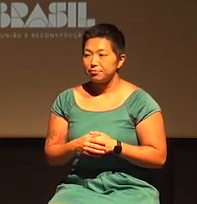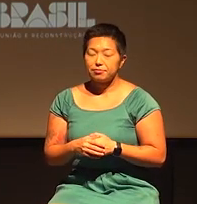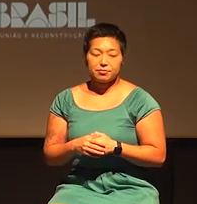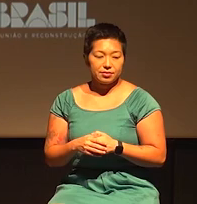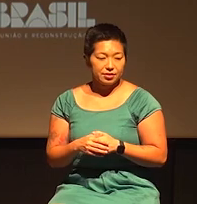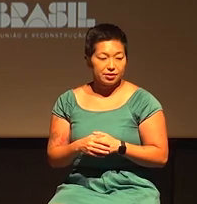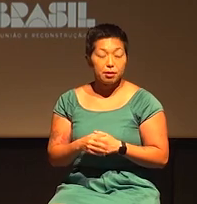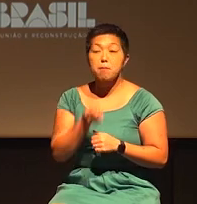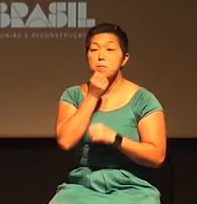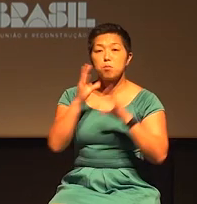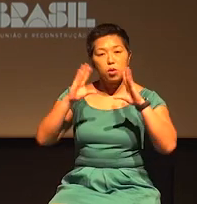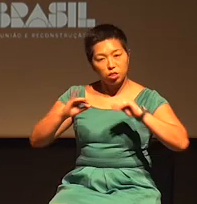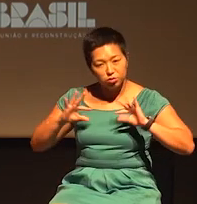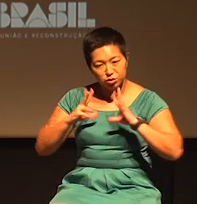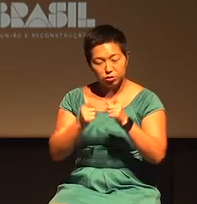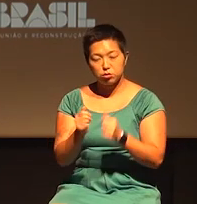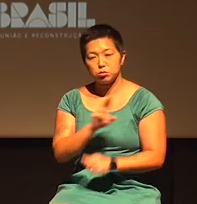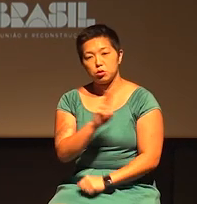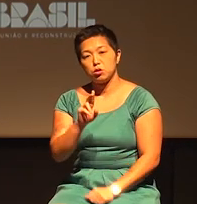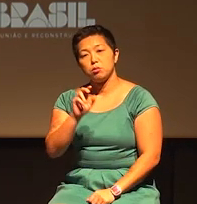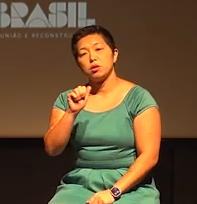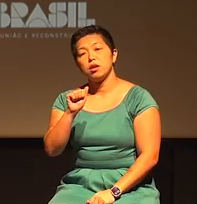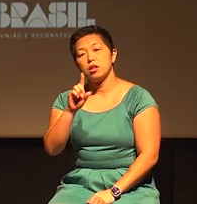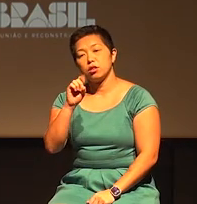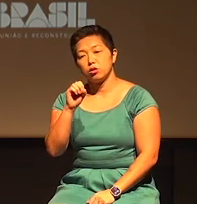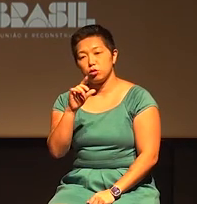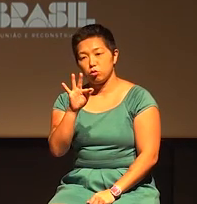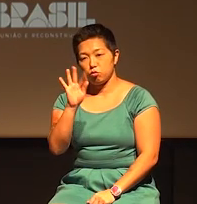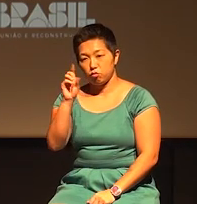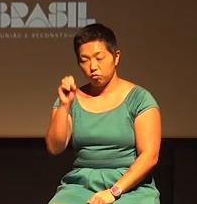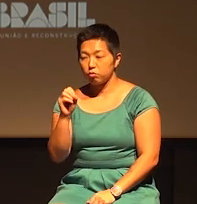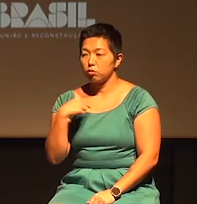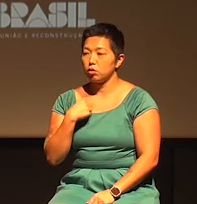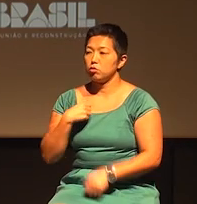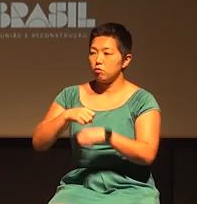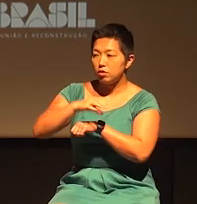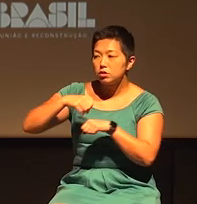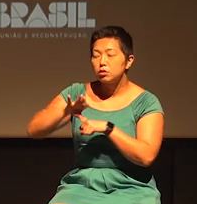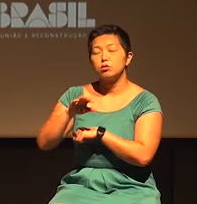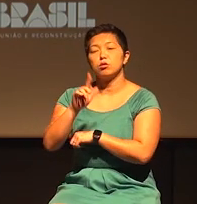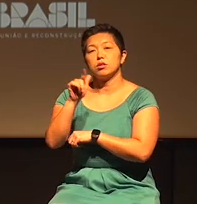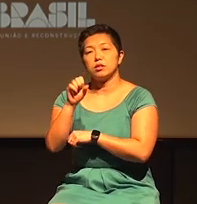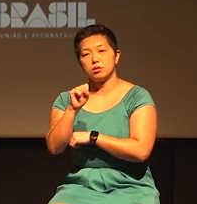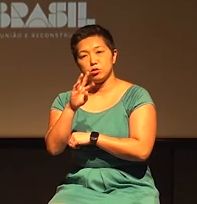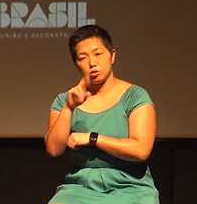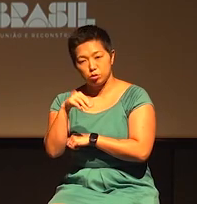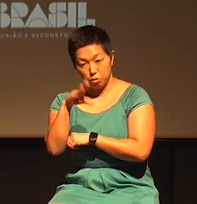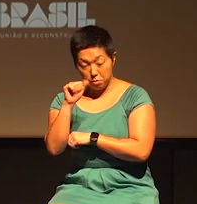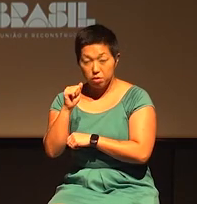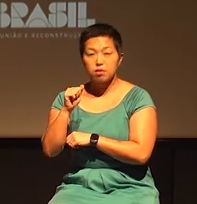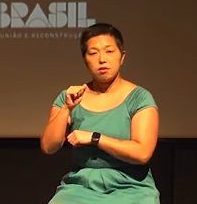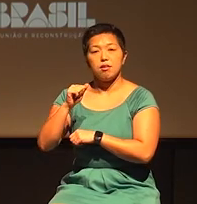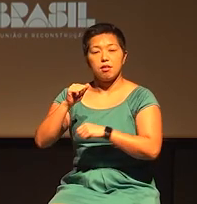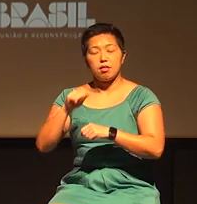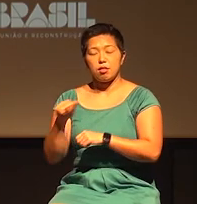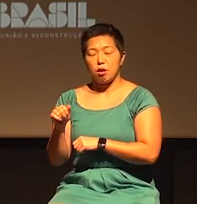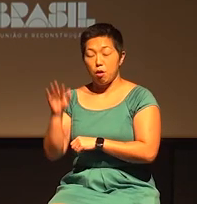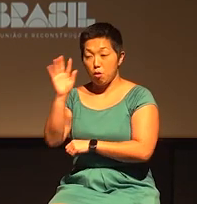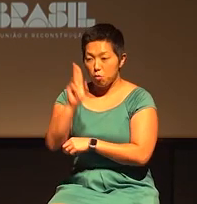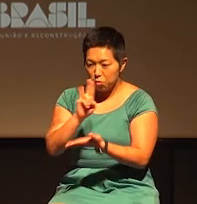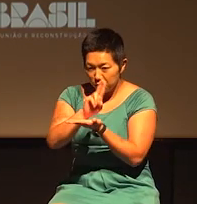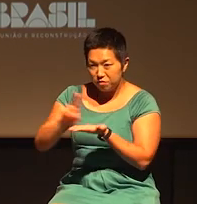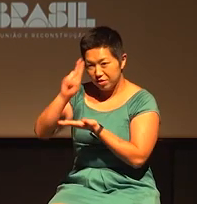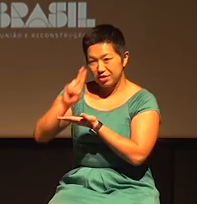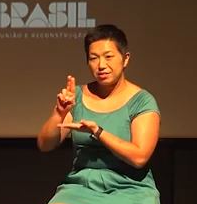aqui boa noite a todos meu nome é Adolfo Mendonça Eu sou facilitador da ensinança da gastronomia na universidade da quebrada felicidade de ter